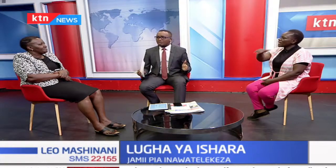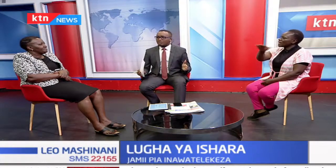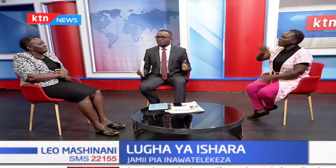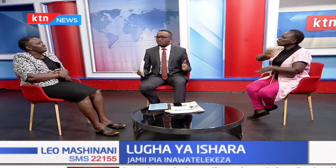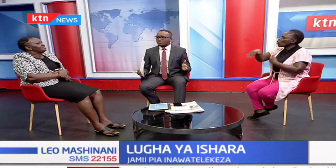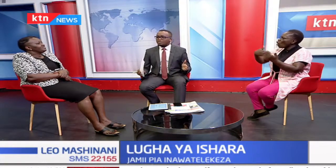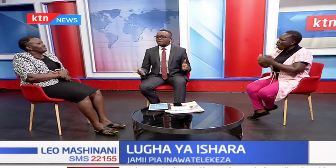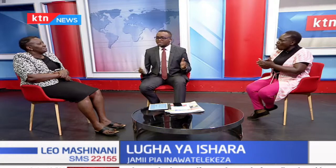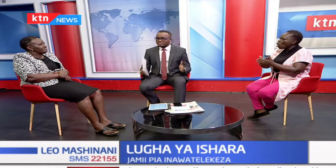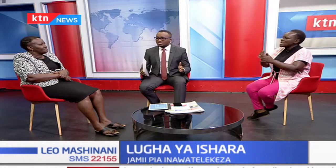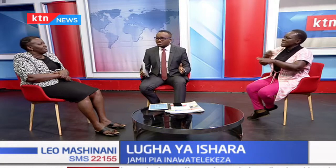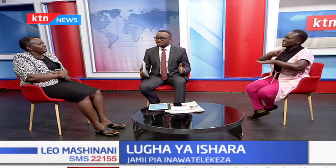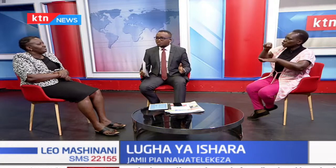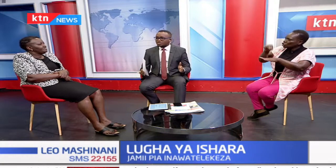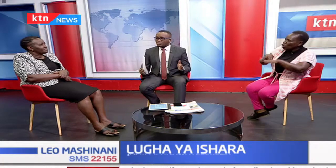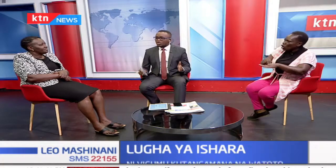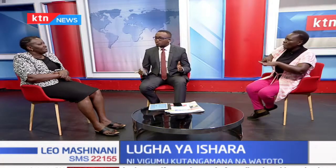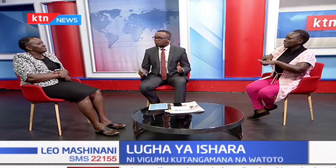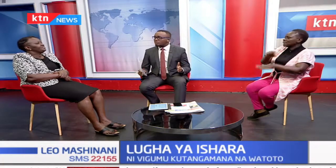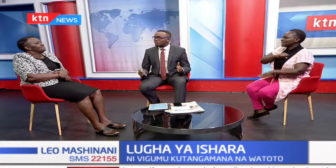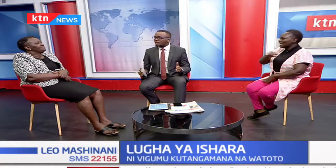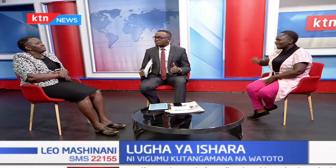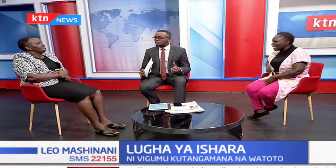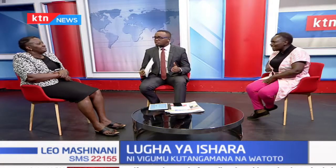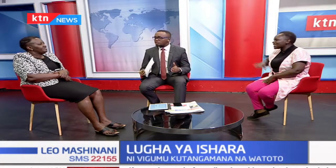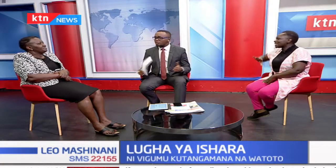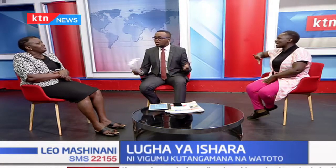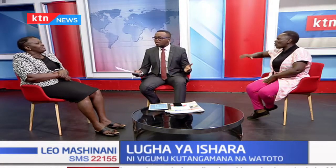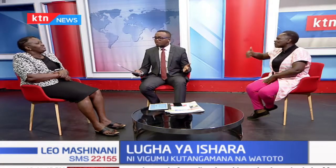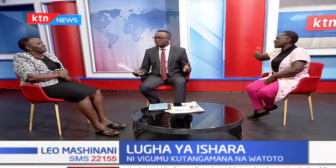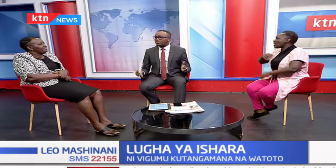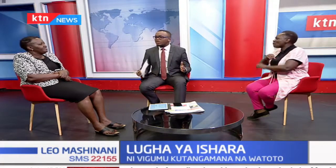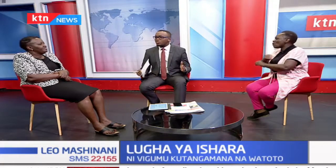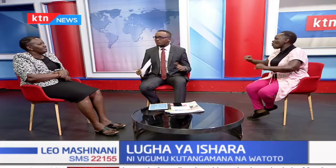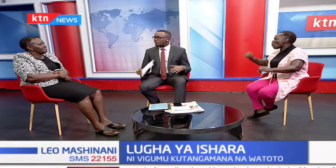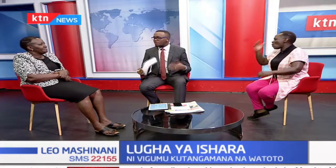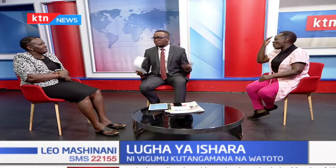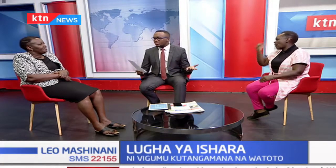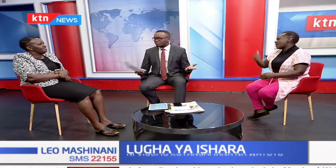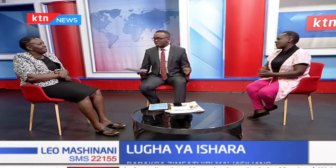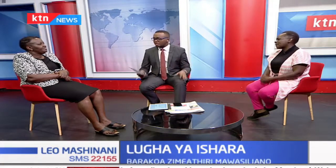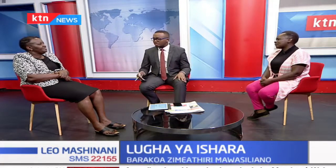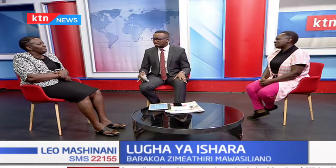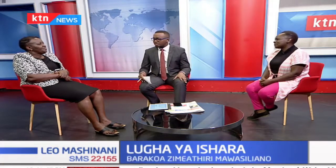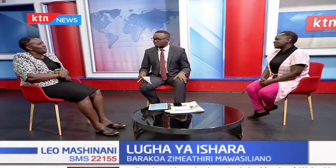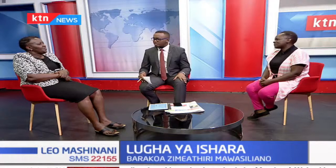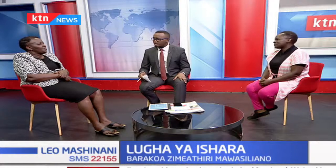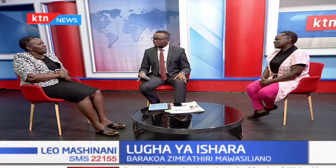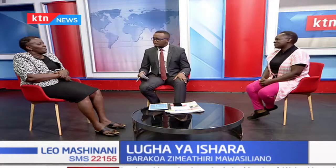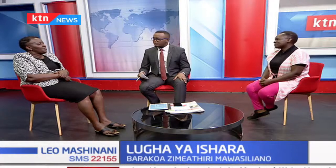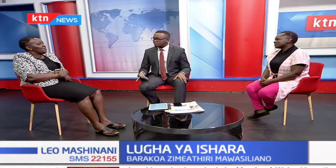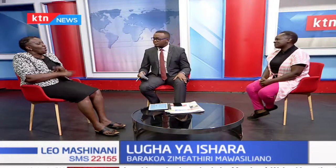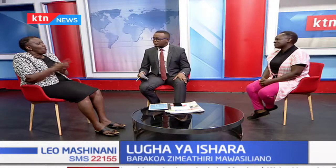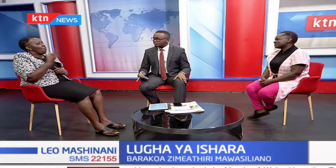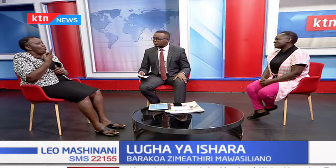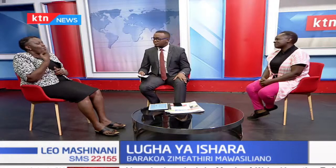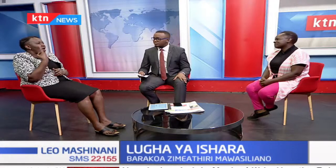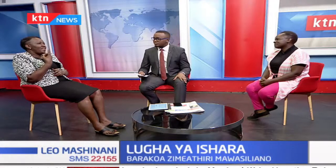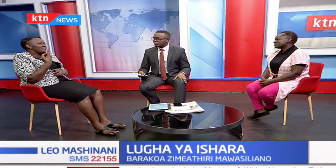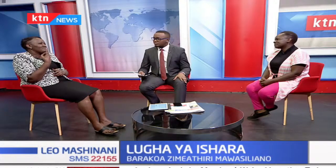kama representatives ya watu ambao wanaishi na ulemavu ama wana ulemavu mbalimbali?